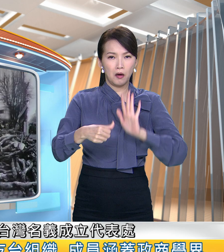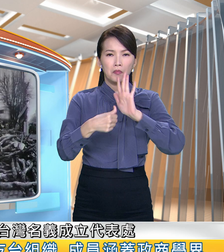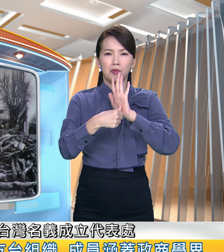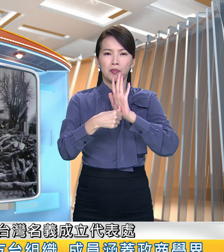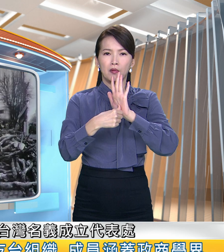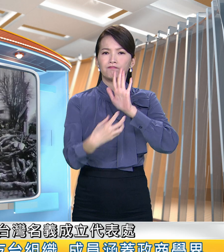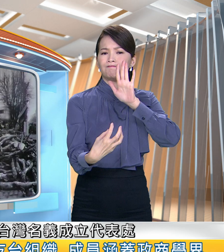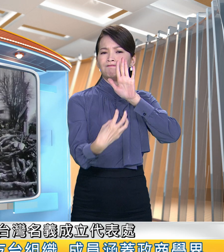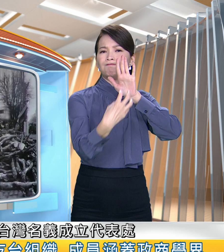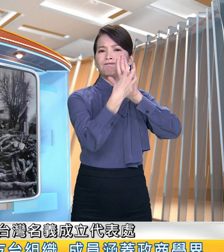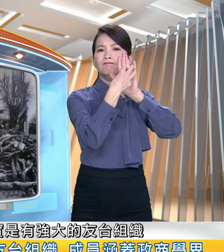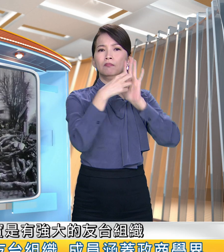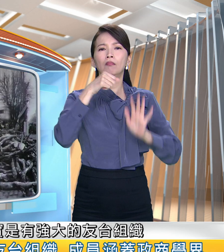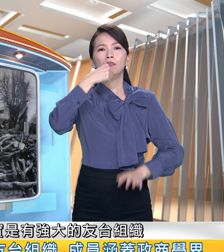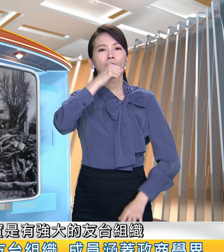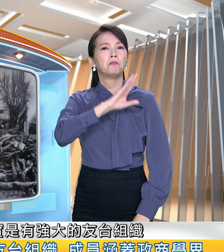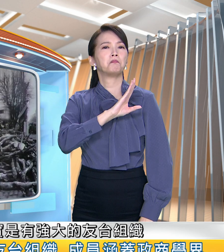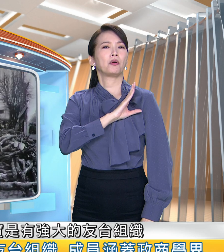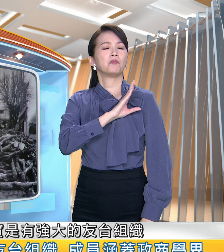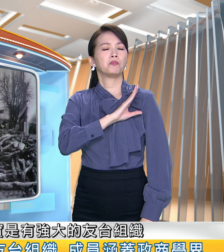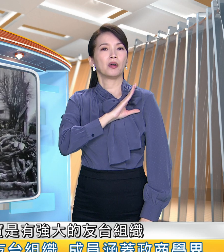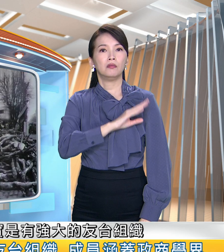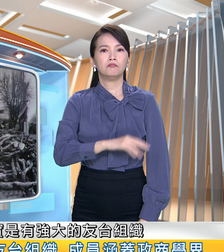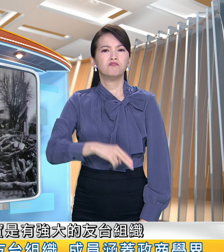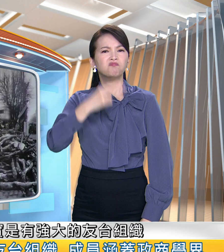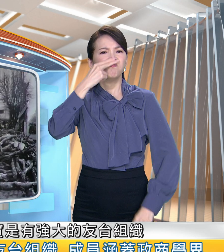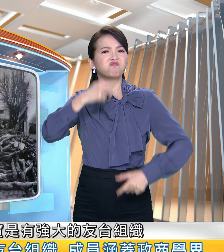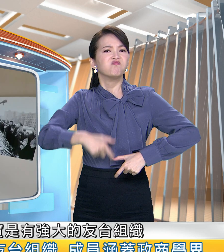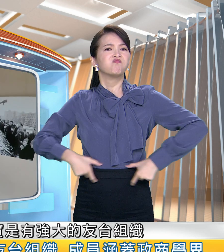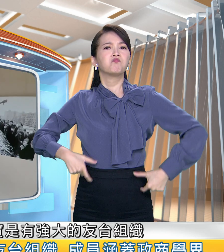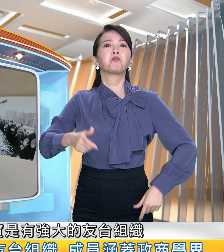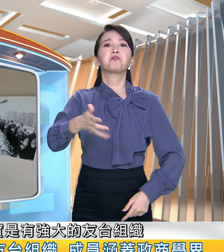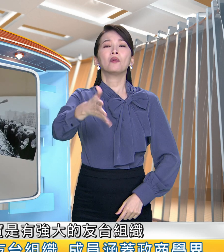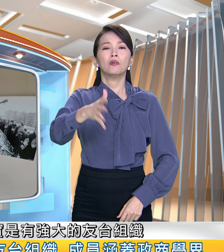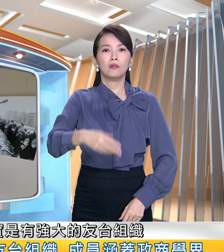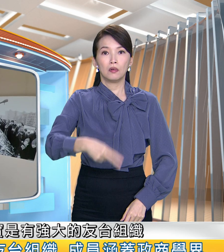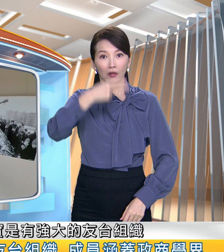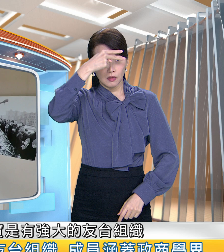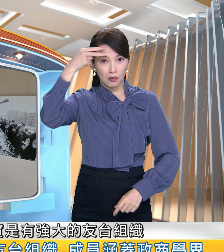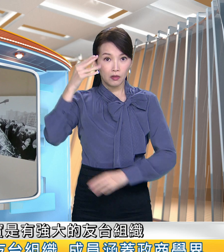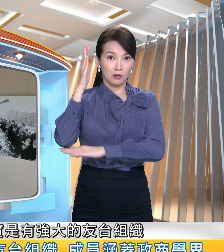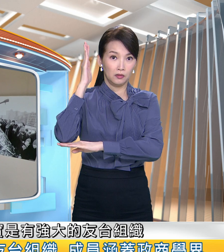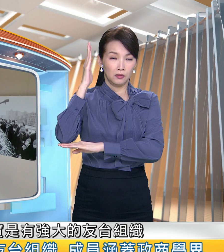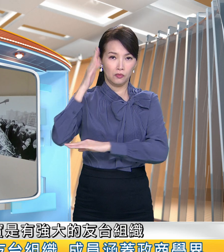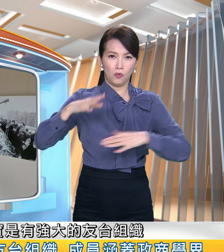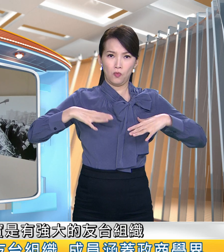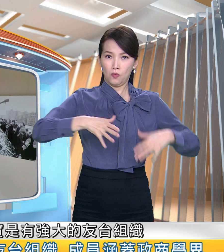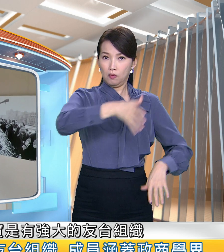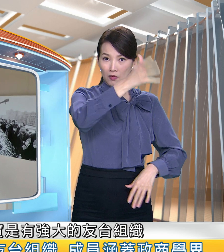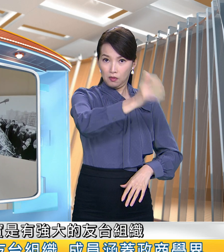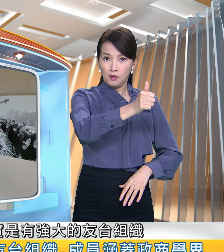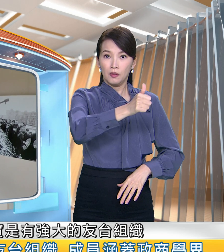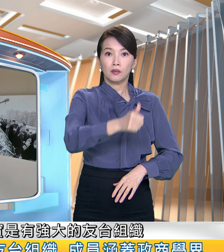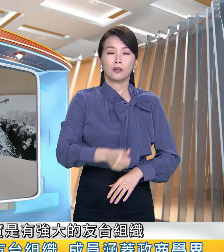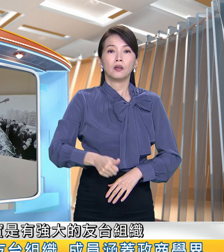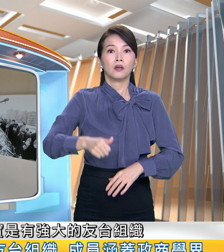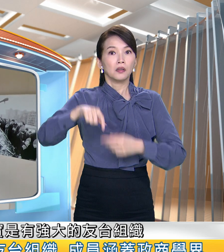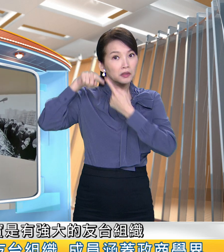处，而在背后其实是有强大的友台组织，从政府官